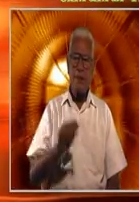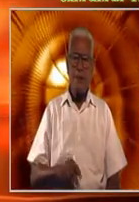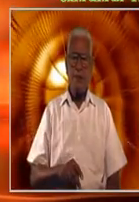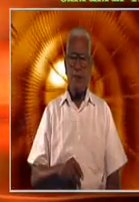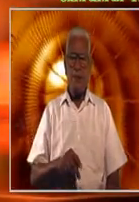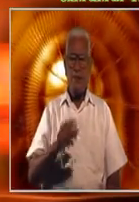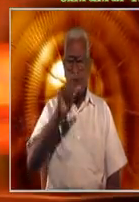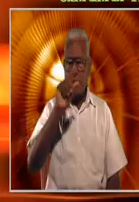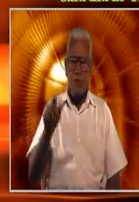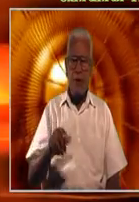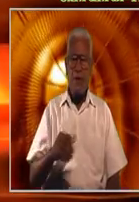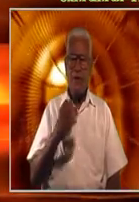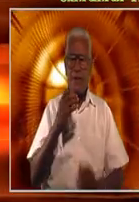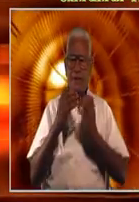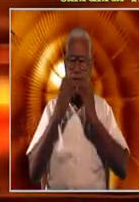வசணம் 22